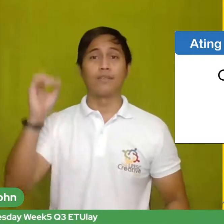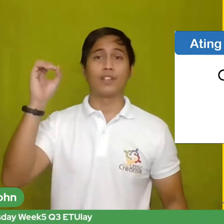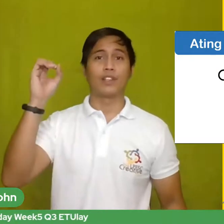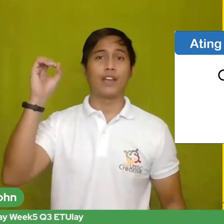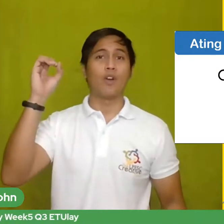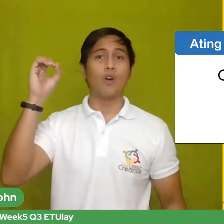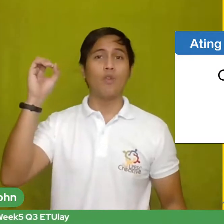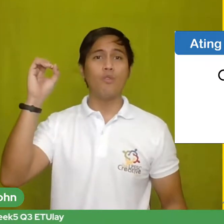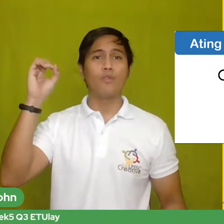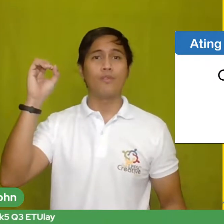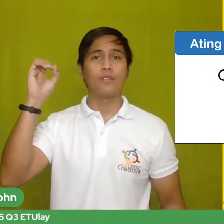O.